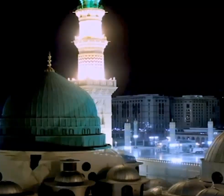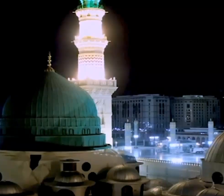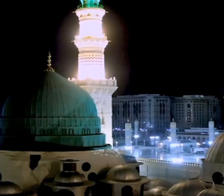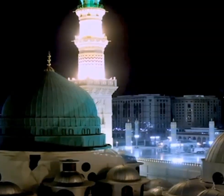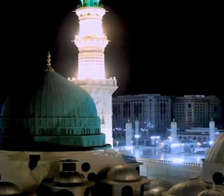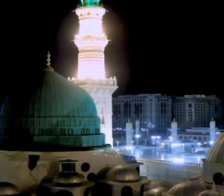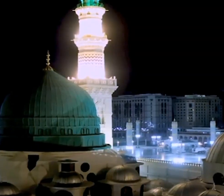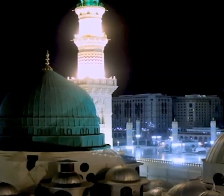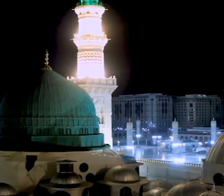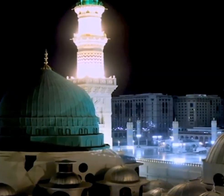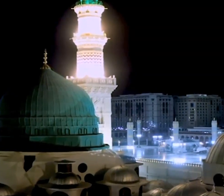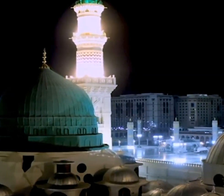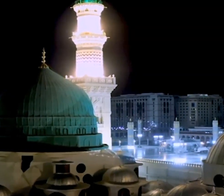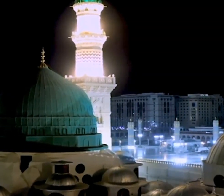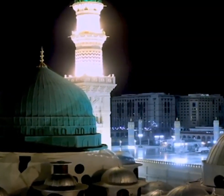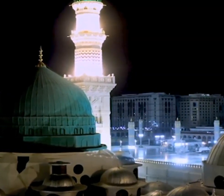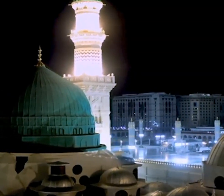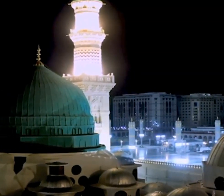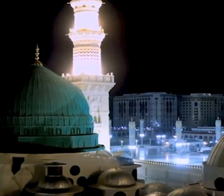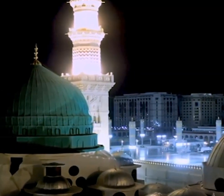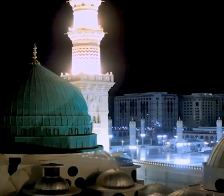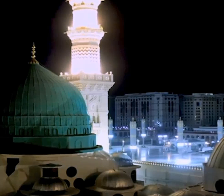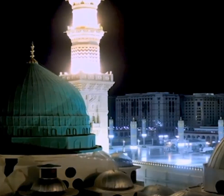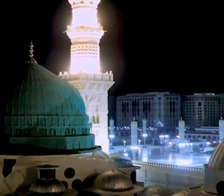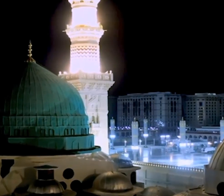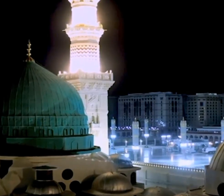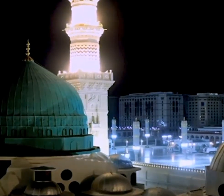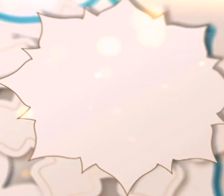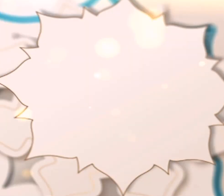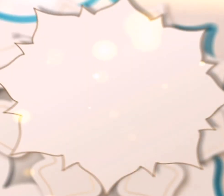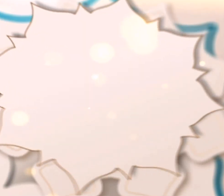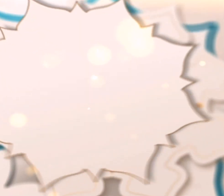علی محمد صلی اللہ علیہ وآلہ وصحبہ وسلم۔